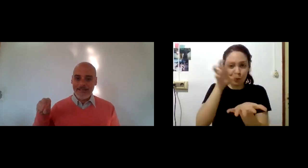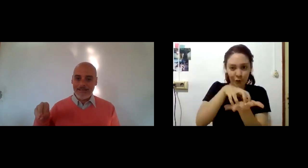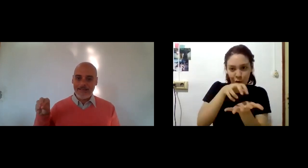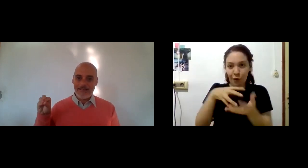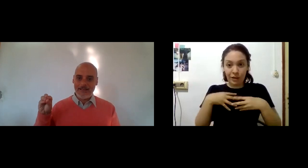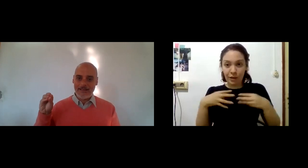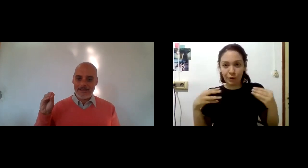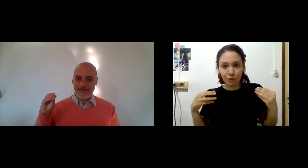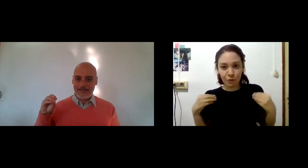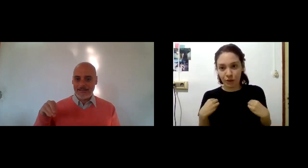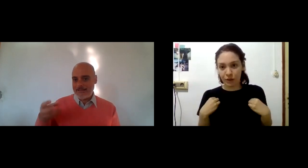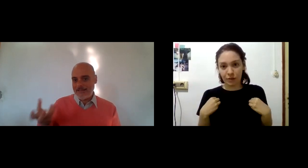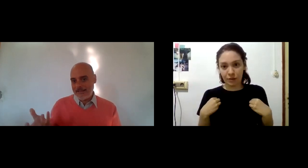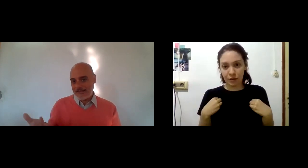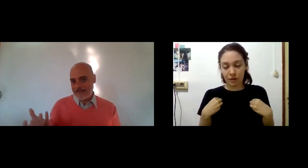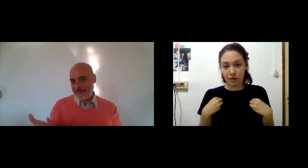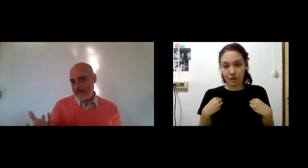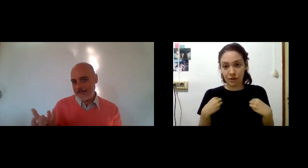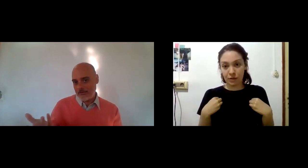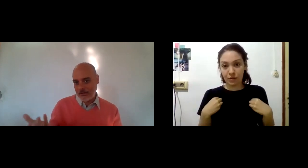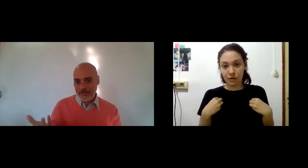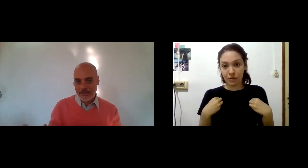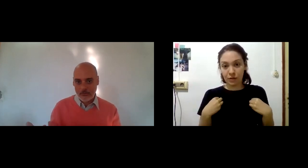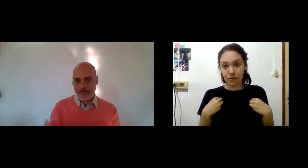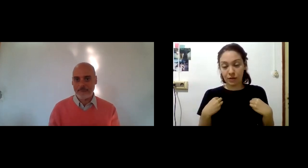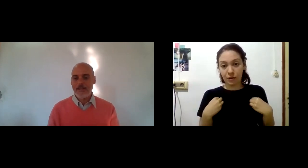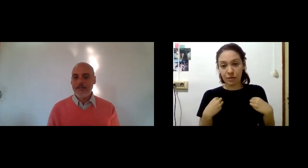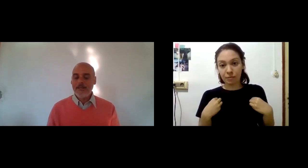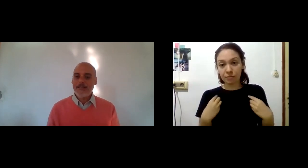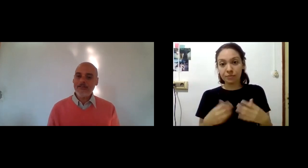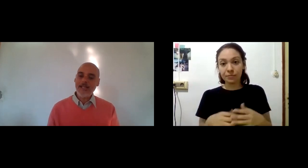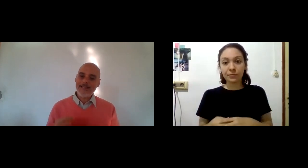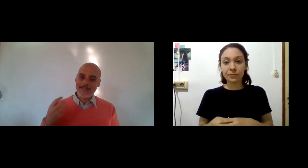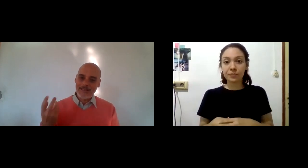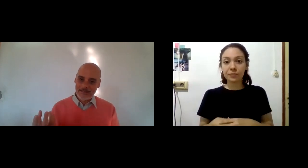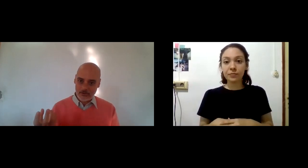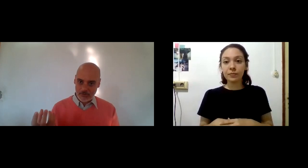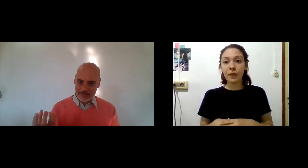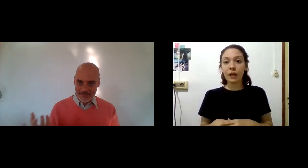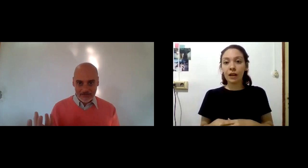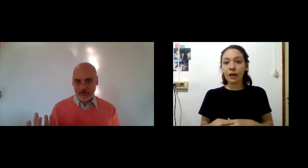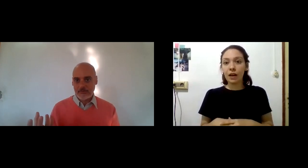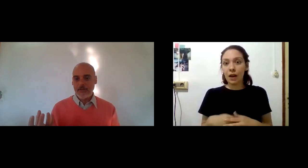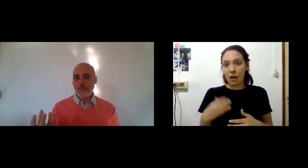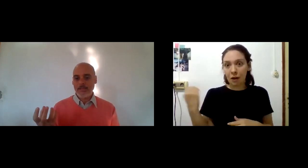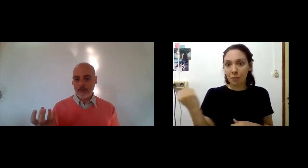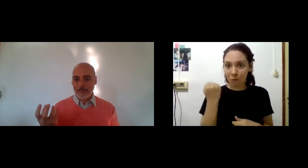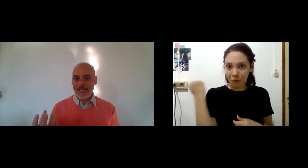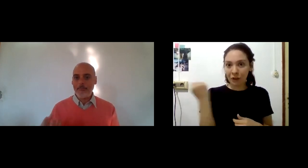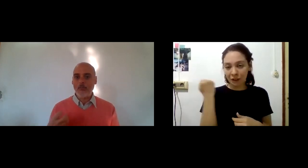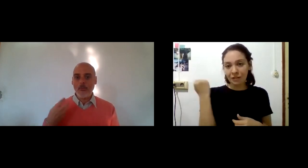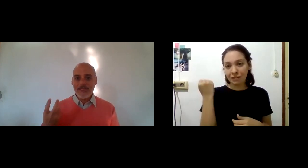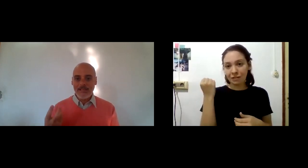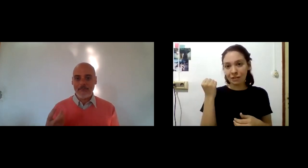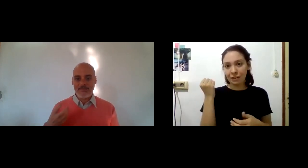dictaba en la sala, los salones de la escuela. Que eso era estratégico en Salto, porque de alguna